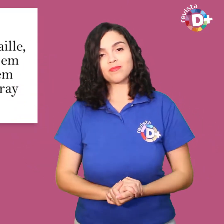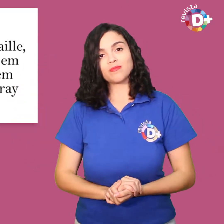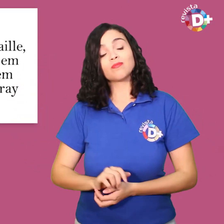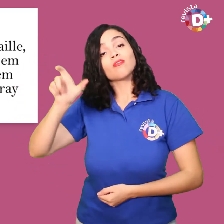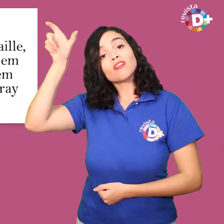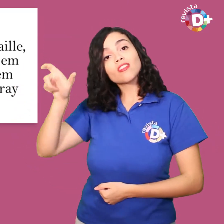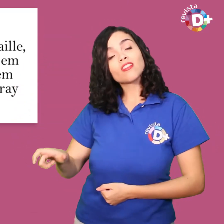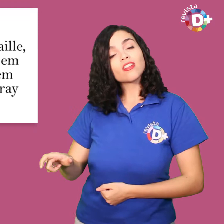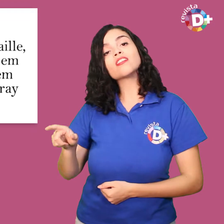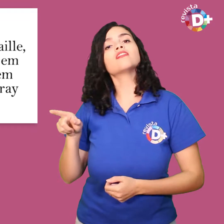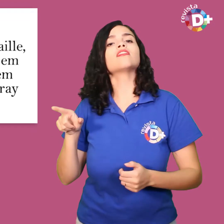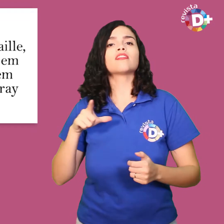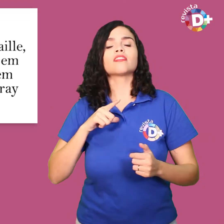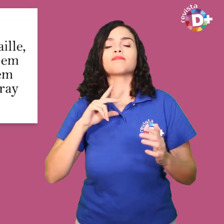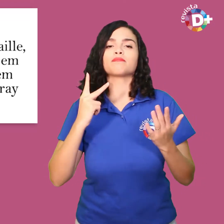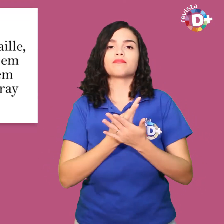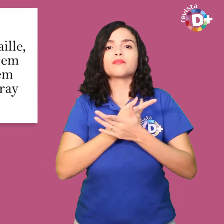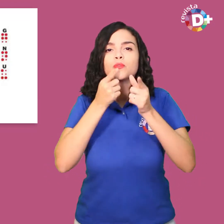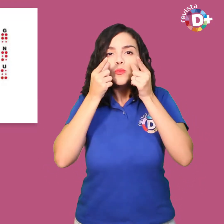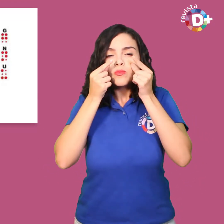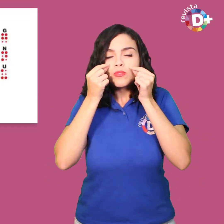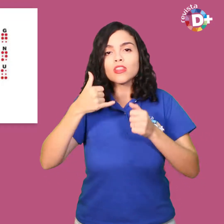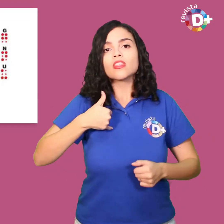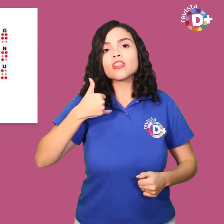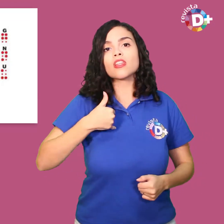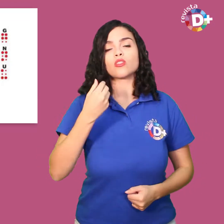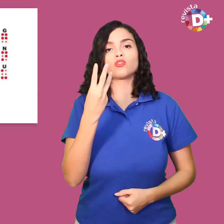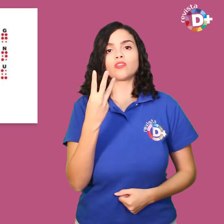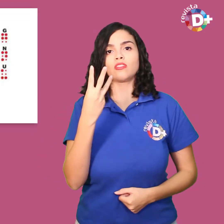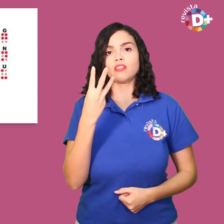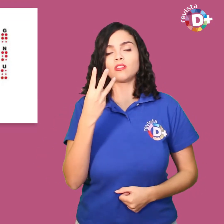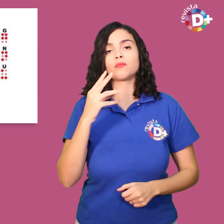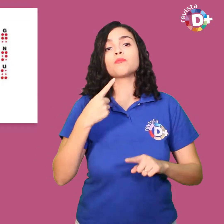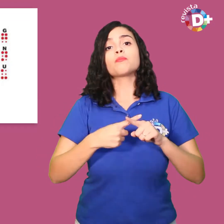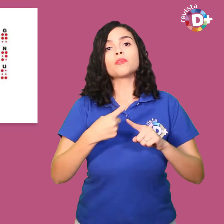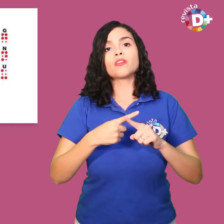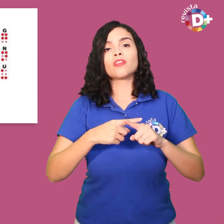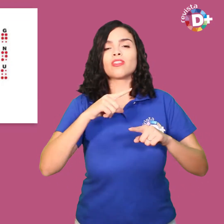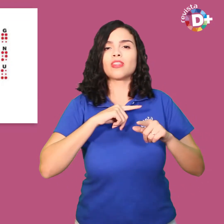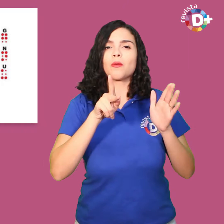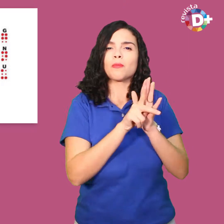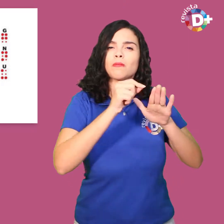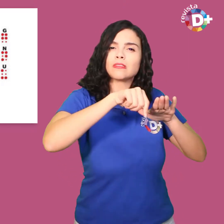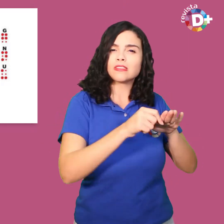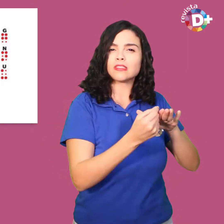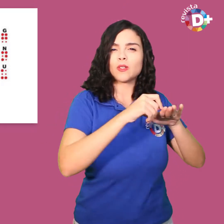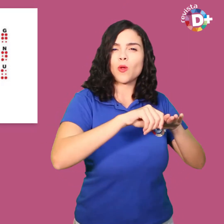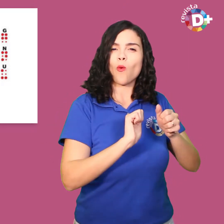Braille havia perdido a visão aos 3 anos em razão de um acidente na oficina de celeiro de seu